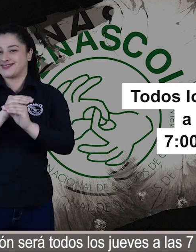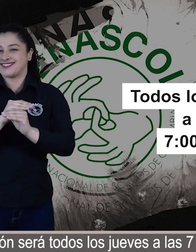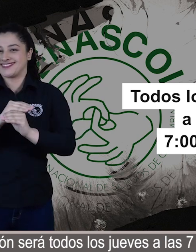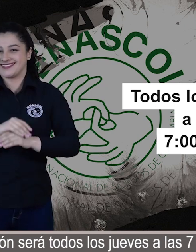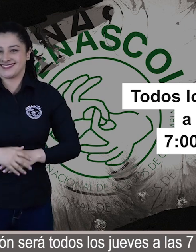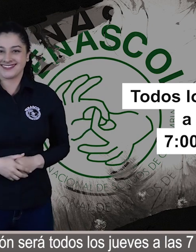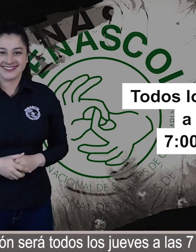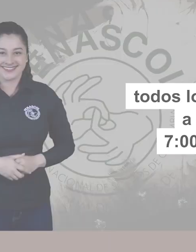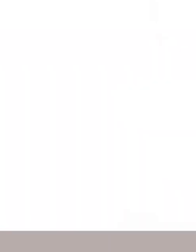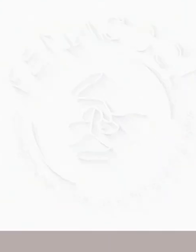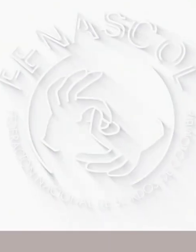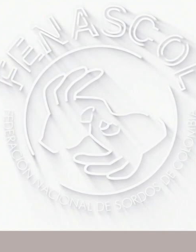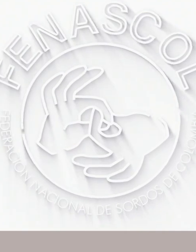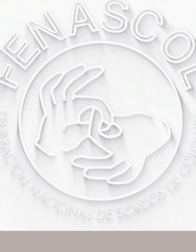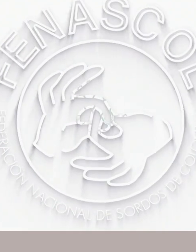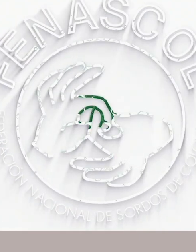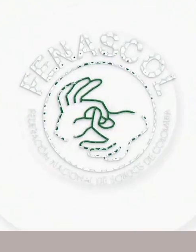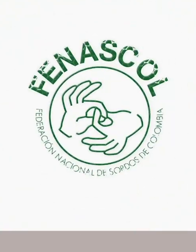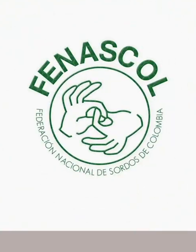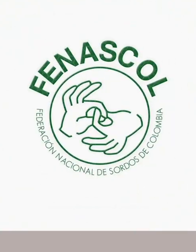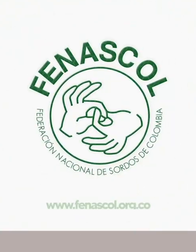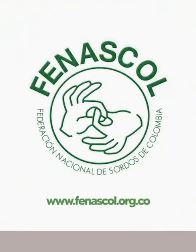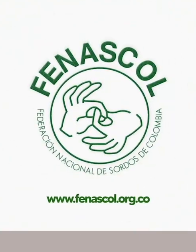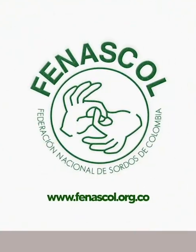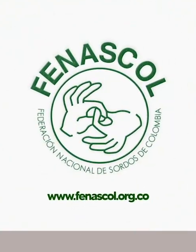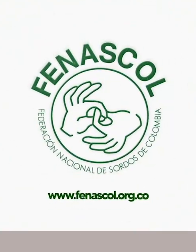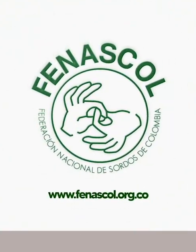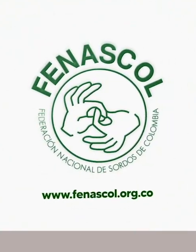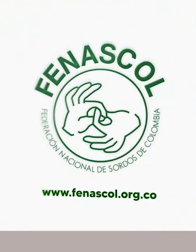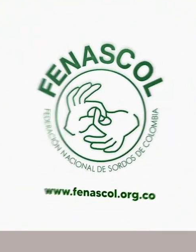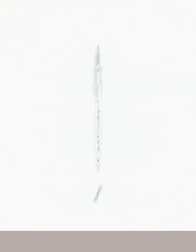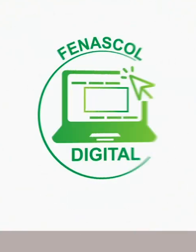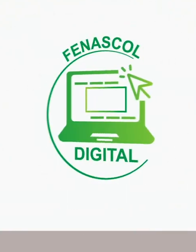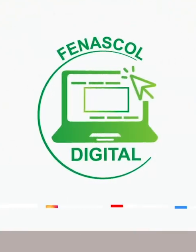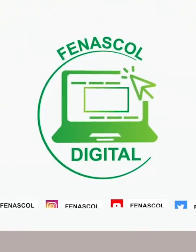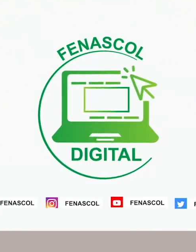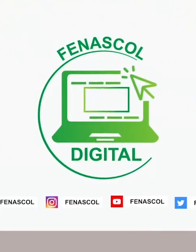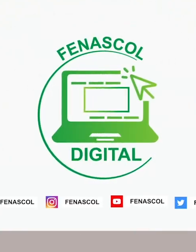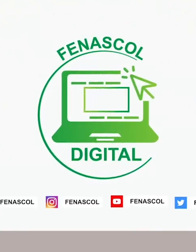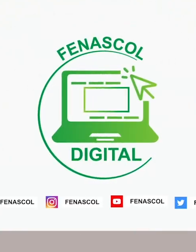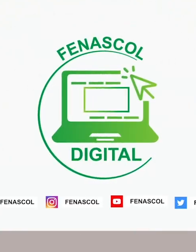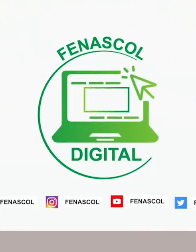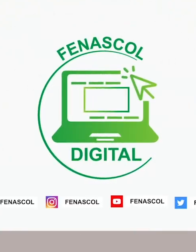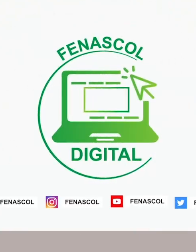Música Música Música Música ¡Gracias!